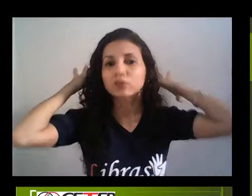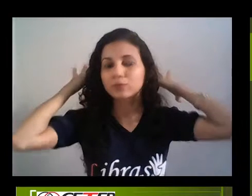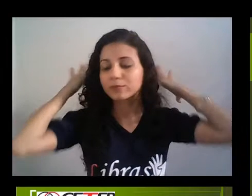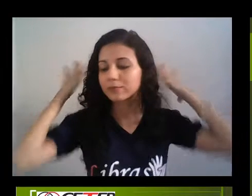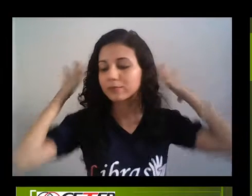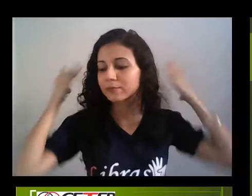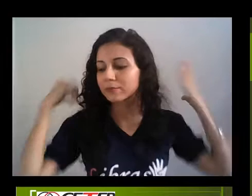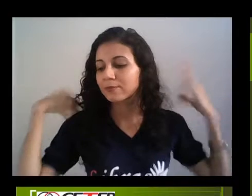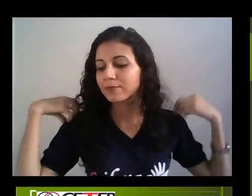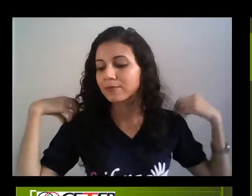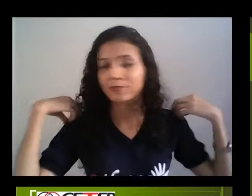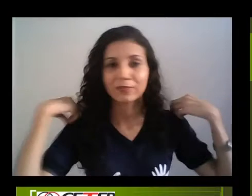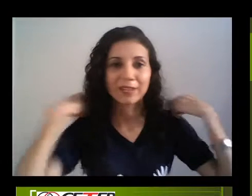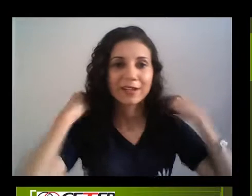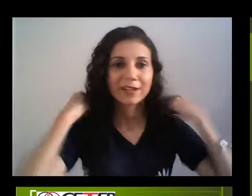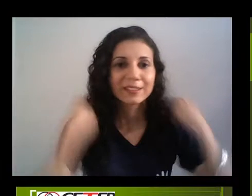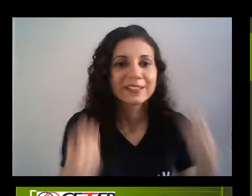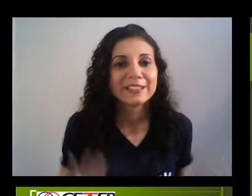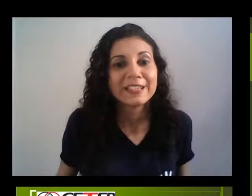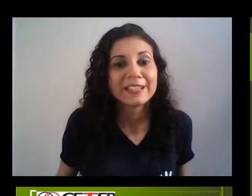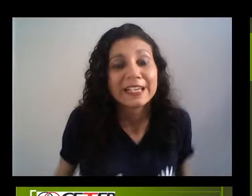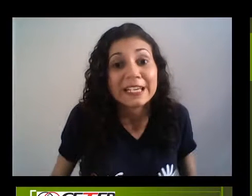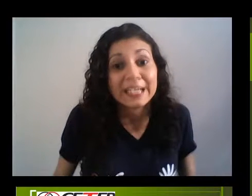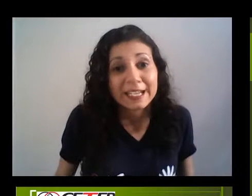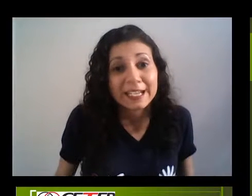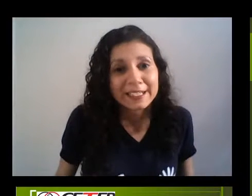esqueço, tá?